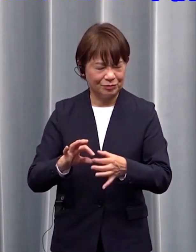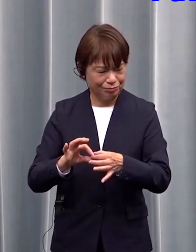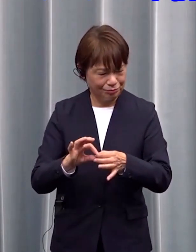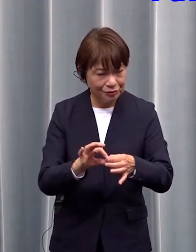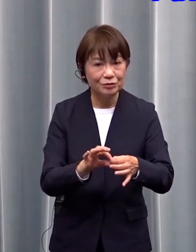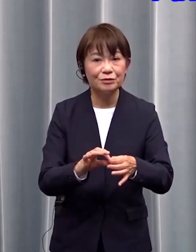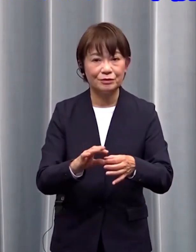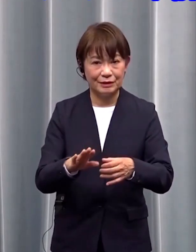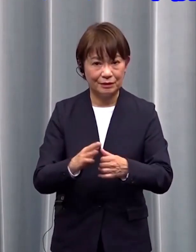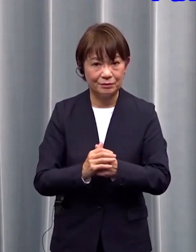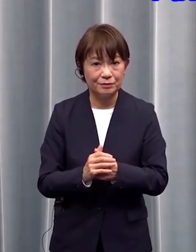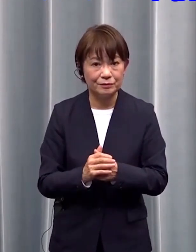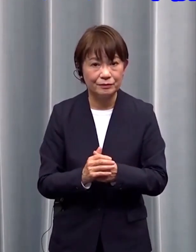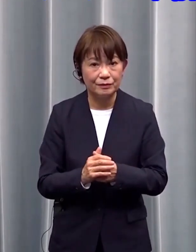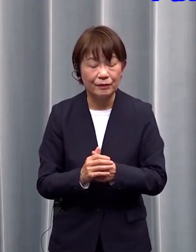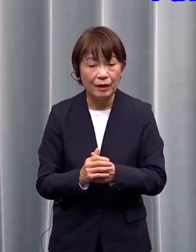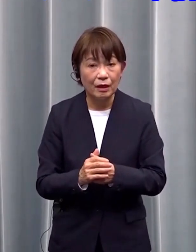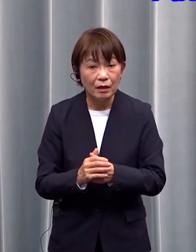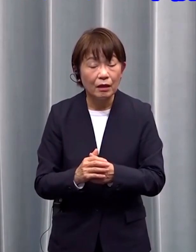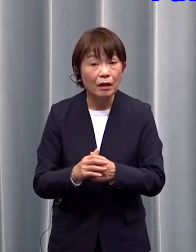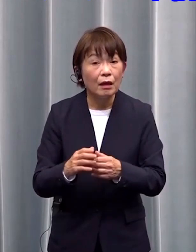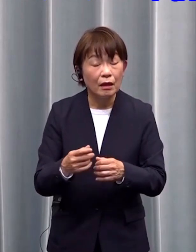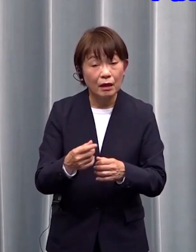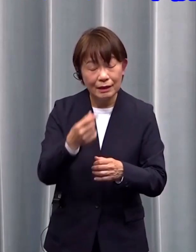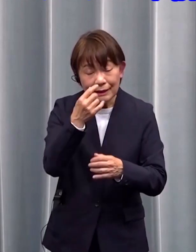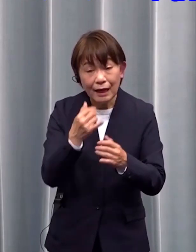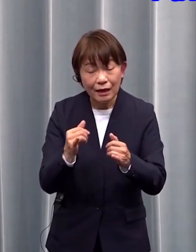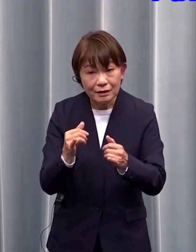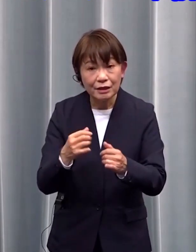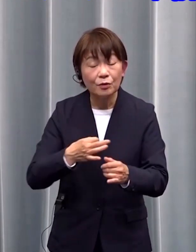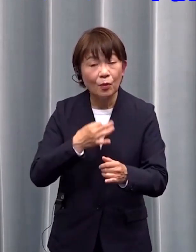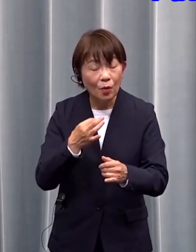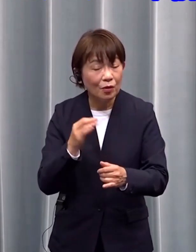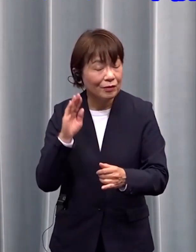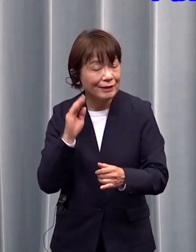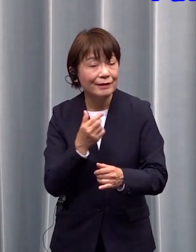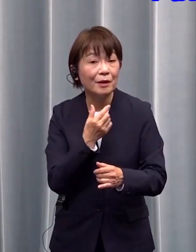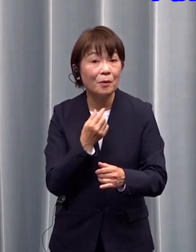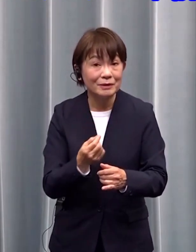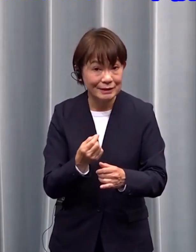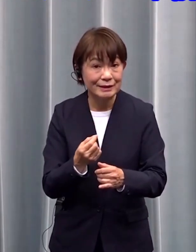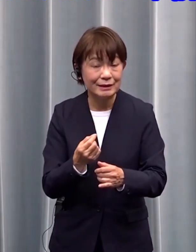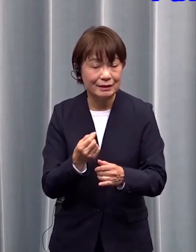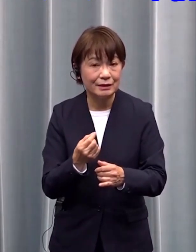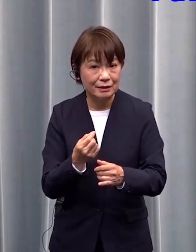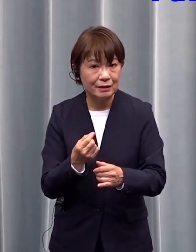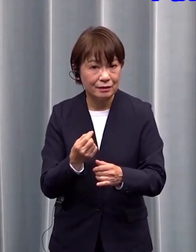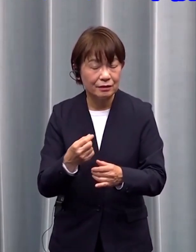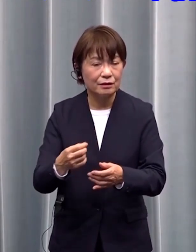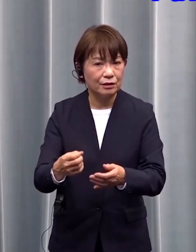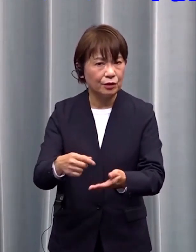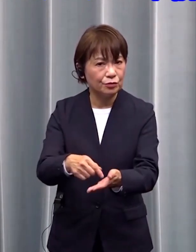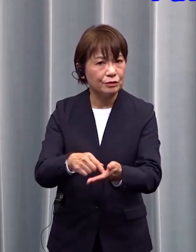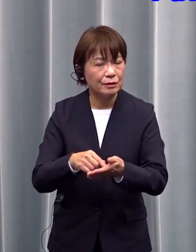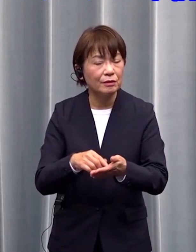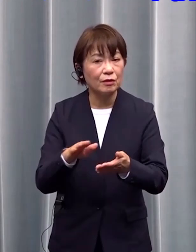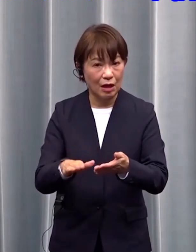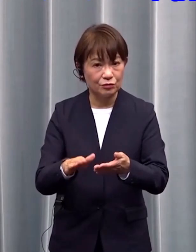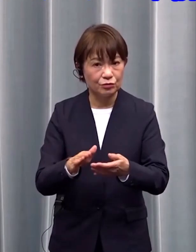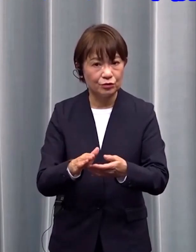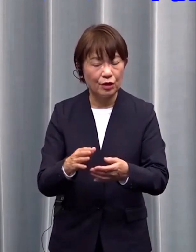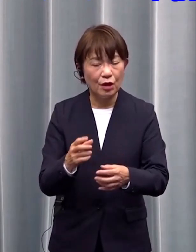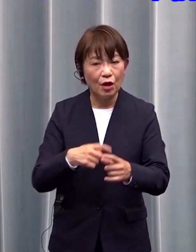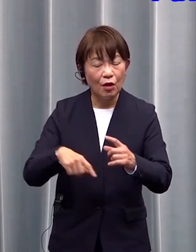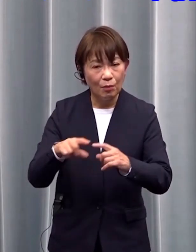して補償にも、調査にも、主体的に関わる、もしくは間接的にもっと全体を網羅するような調査をしたらどうかというサジェスチョンさ